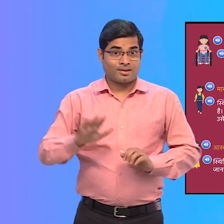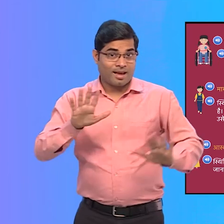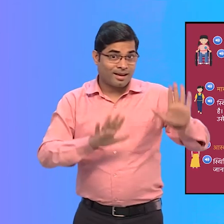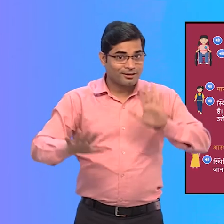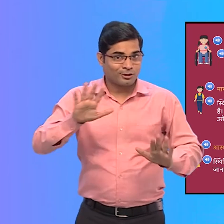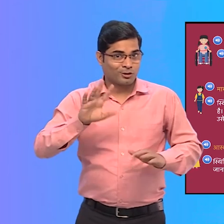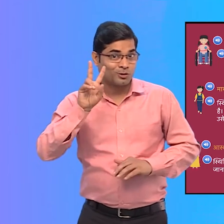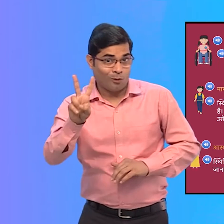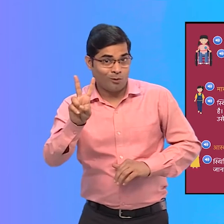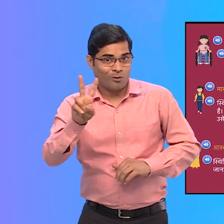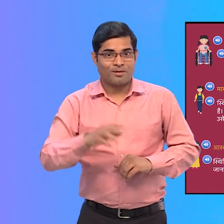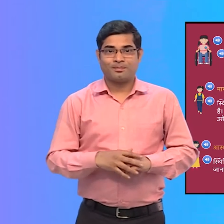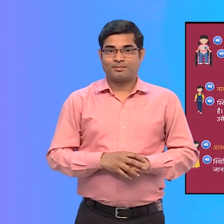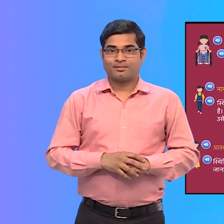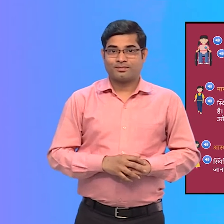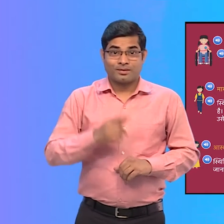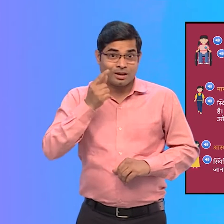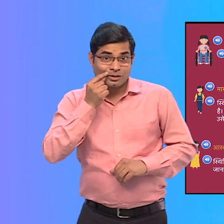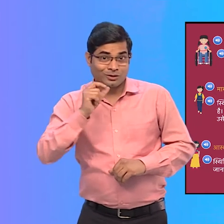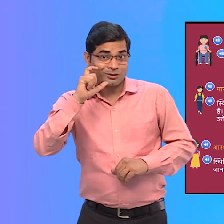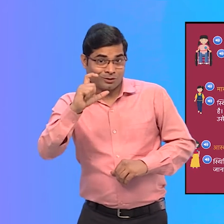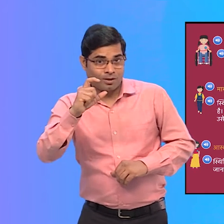कि चरित्र दो कि चीकू